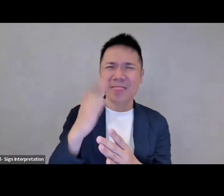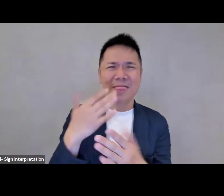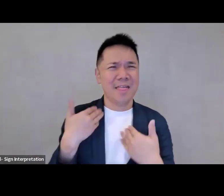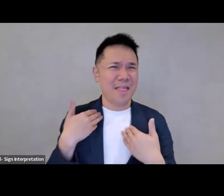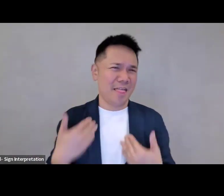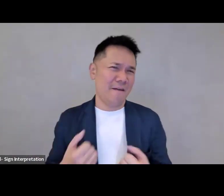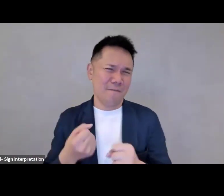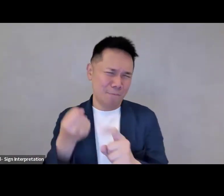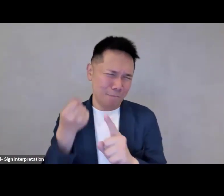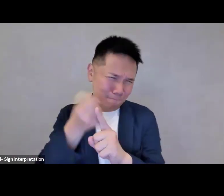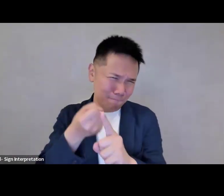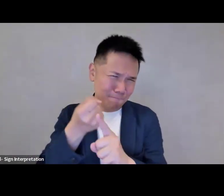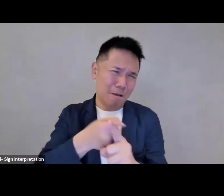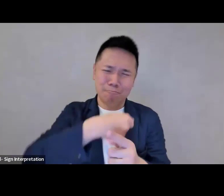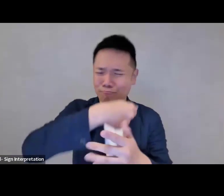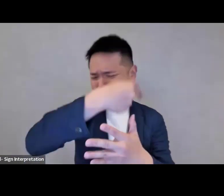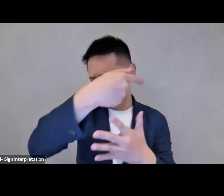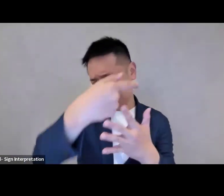家，